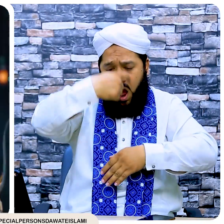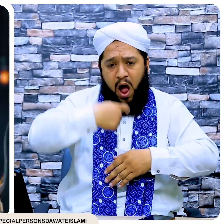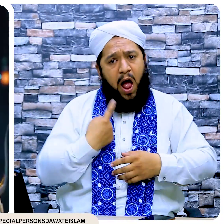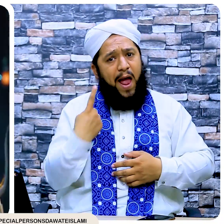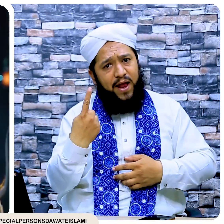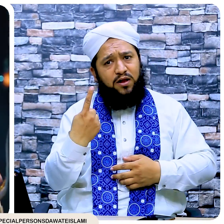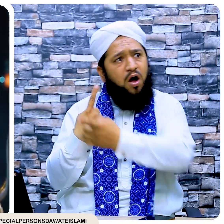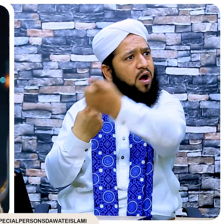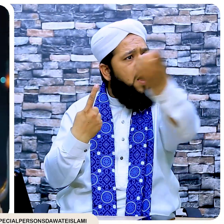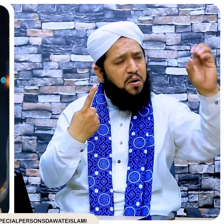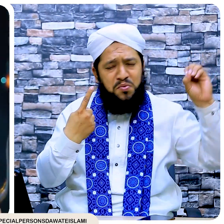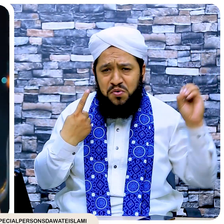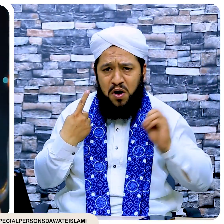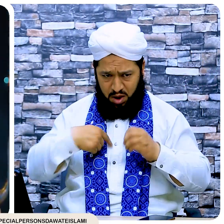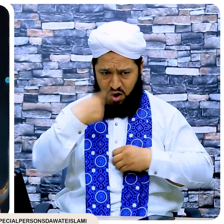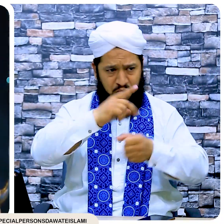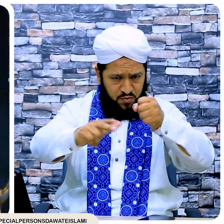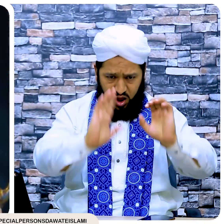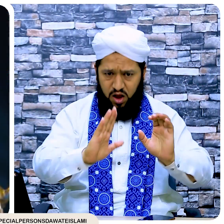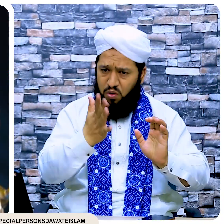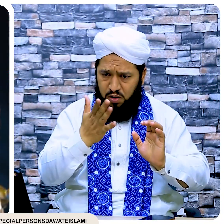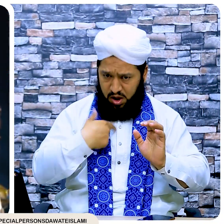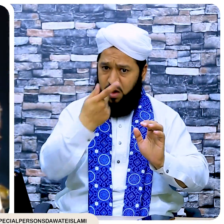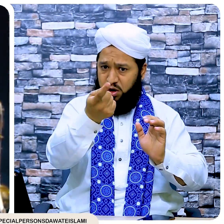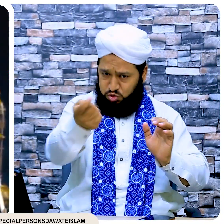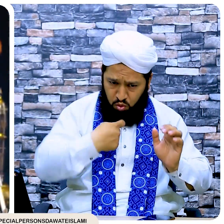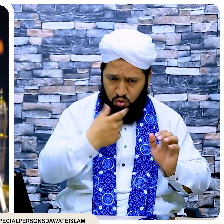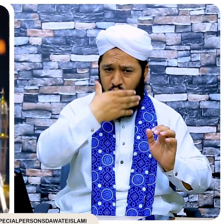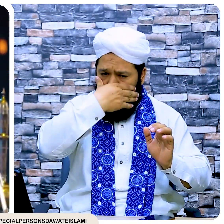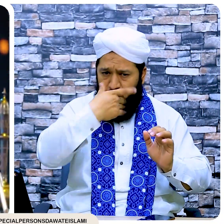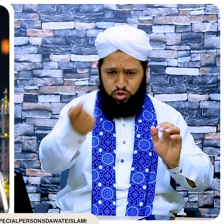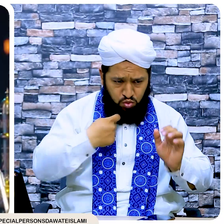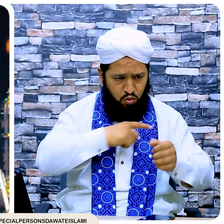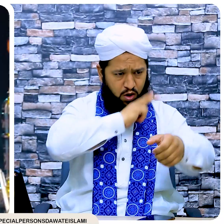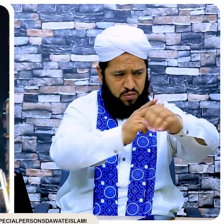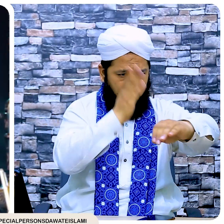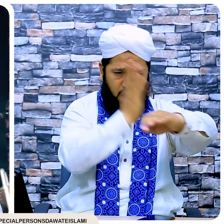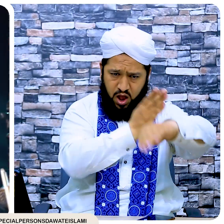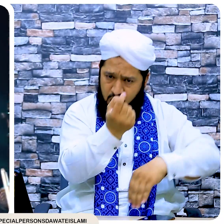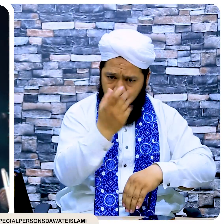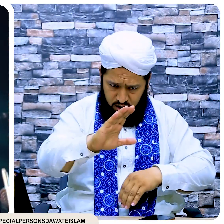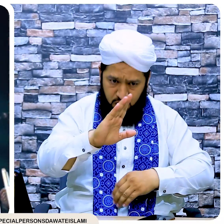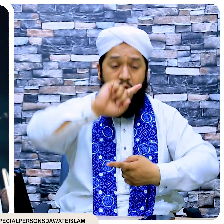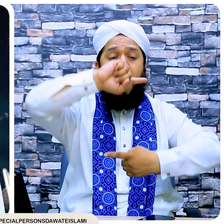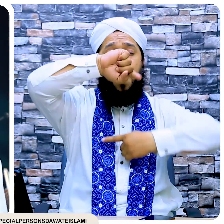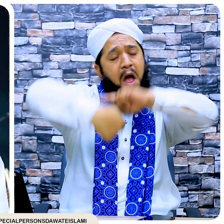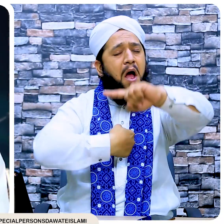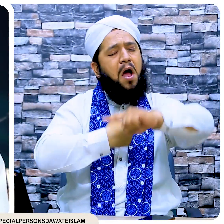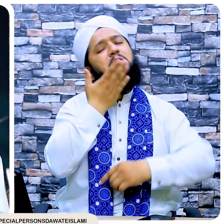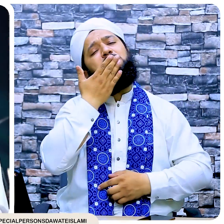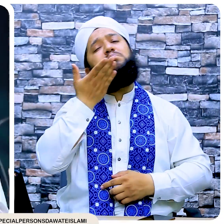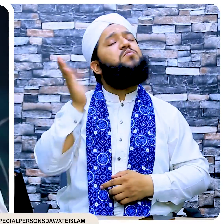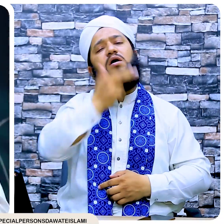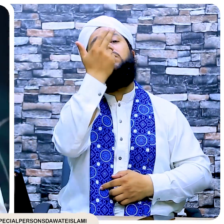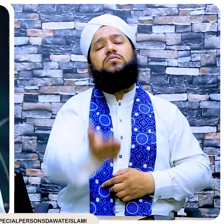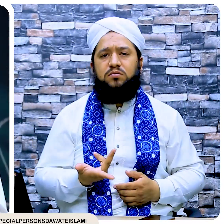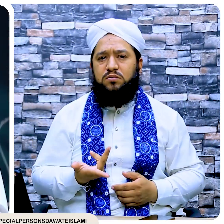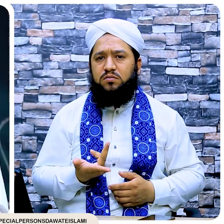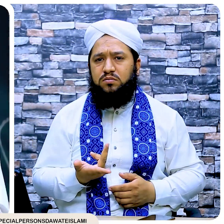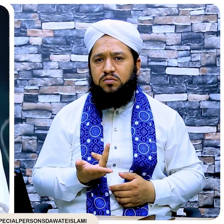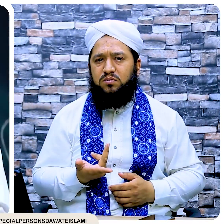ہے۔ میں نے کون سا تمہارا کوئی آدمی مارا ہے یا مال لوٹا ہے، کسی کو زخمی کیا ہے؟ آخر مجھ سے کس بات کا بدلہ لینا